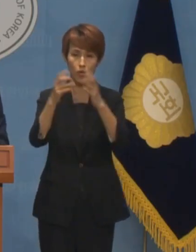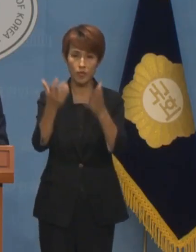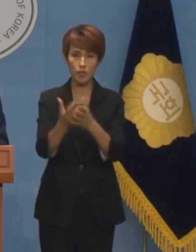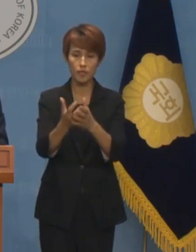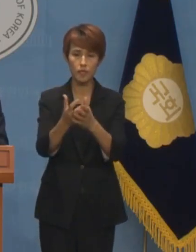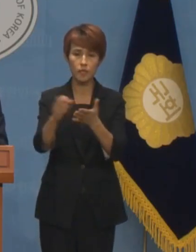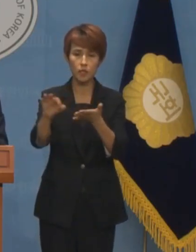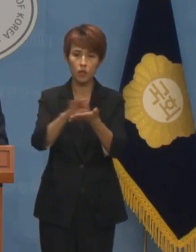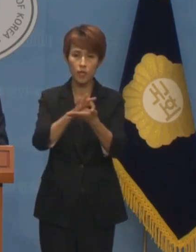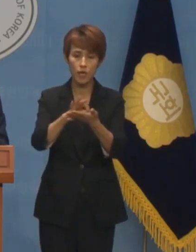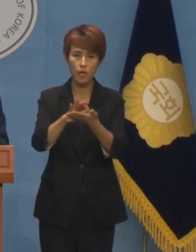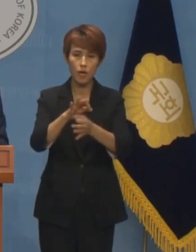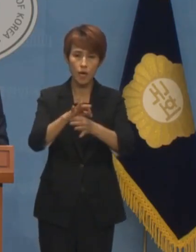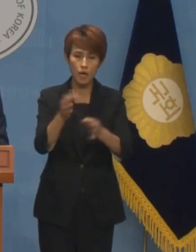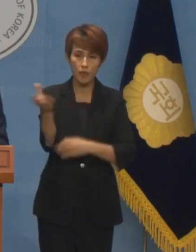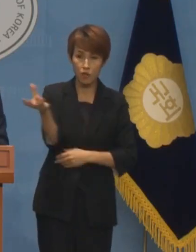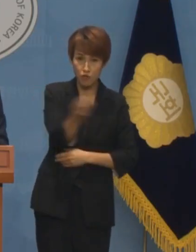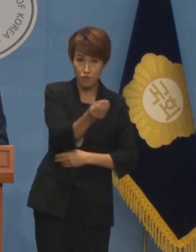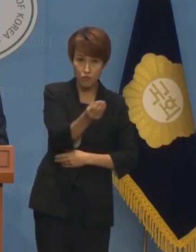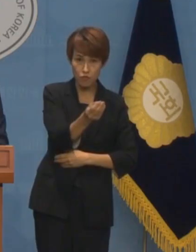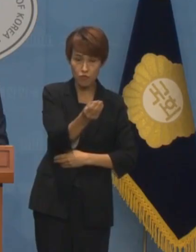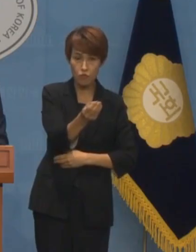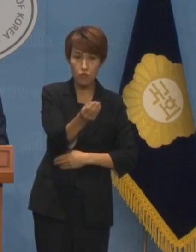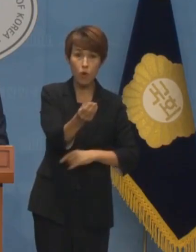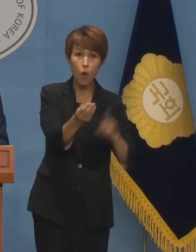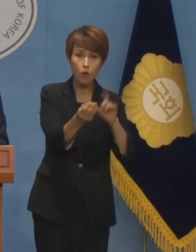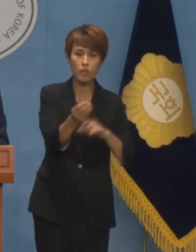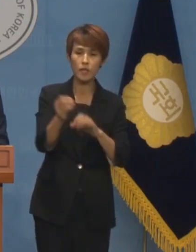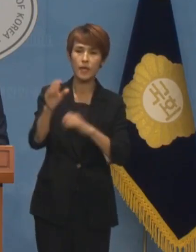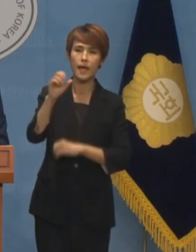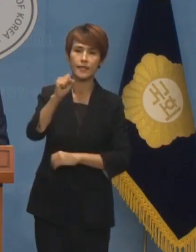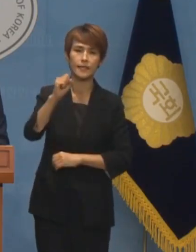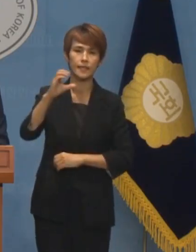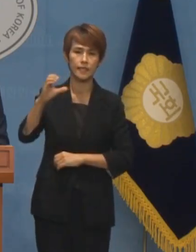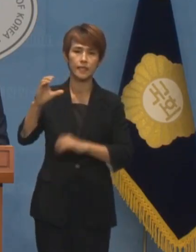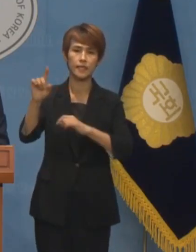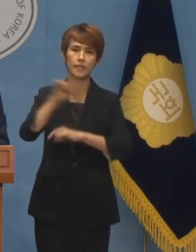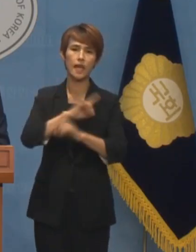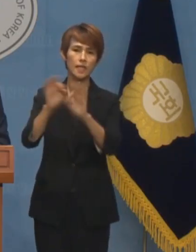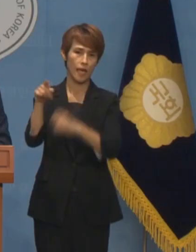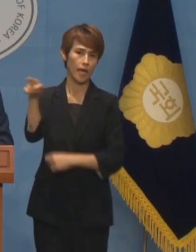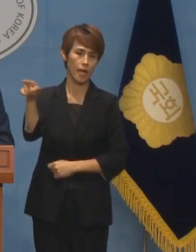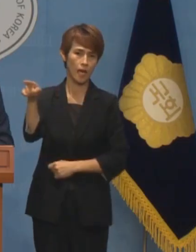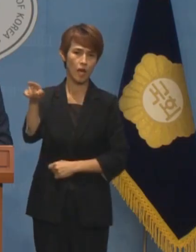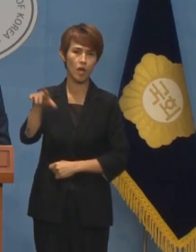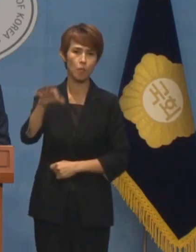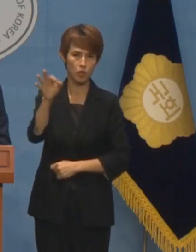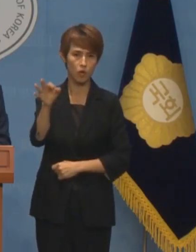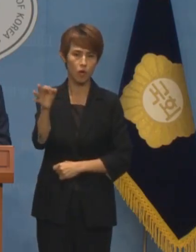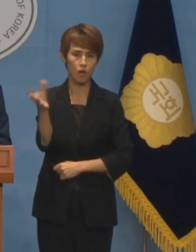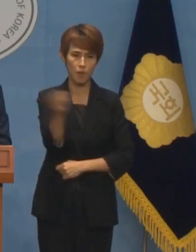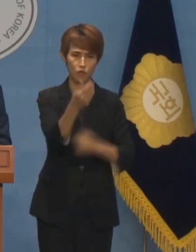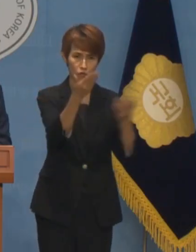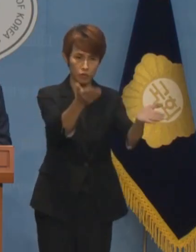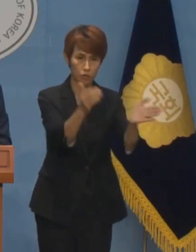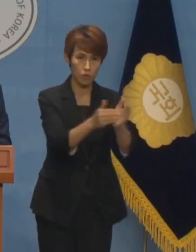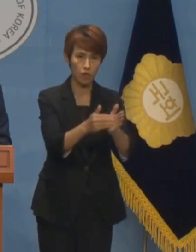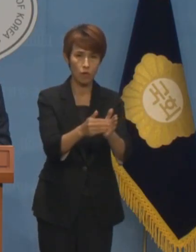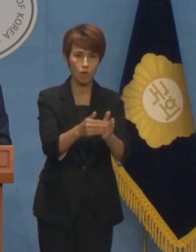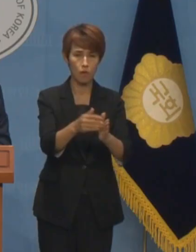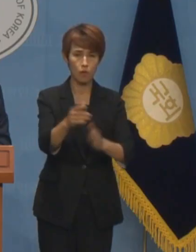담당한 금융기관이 SC제일은행이기 때문입니다. 이때 대출